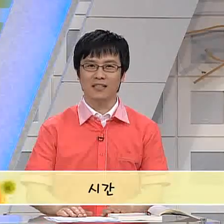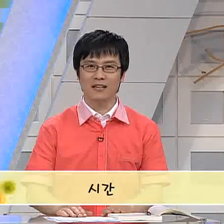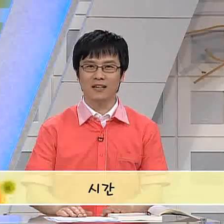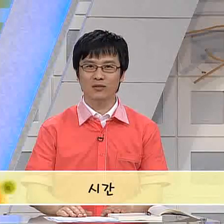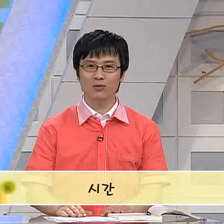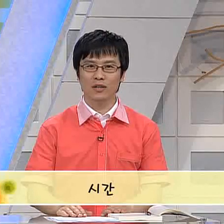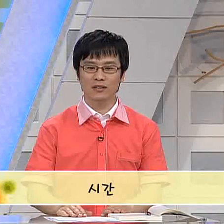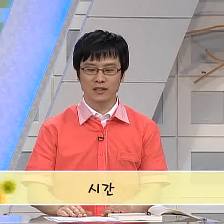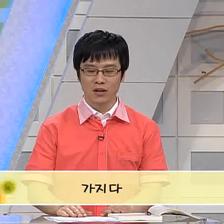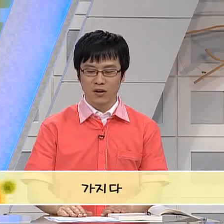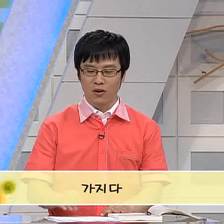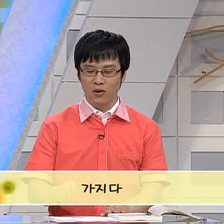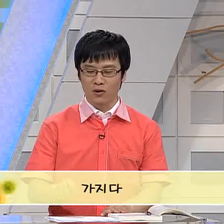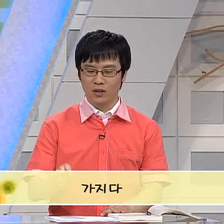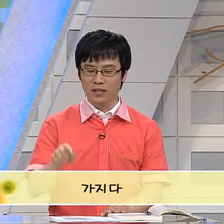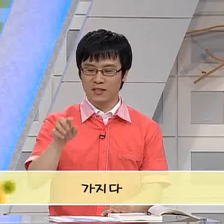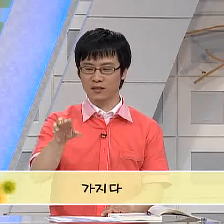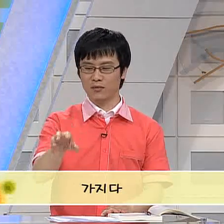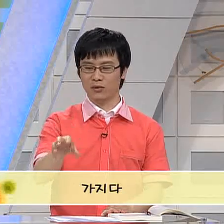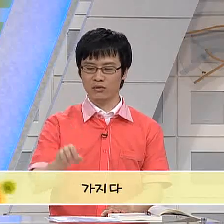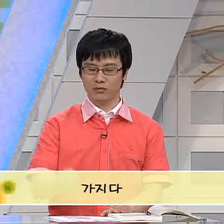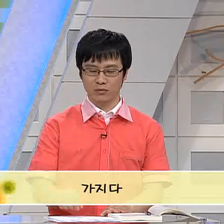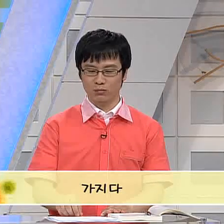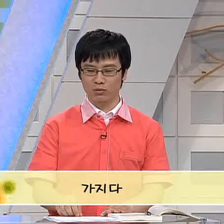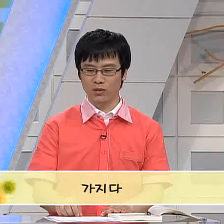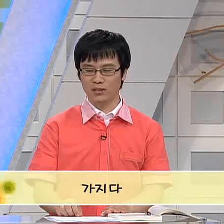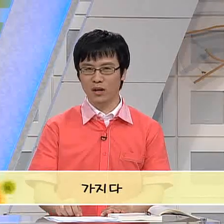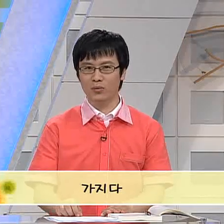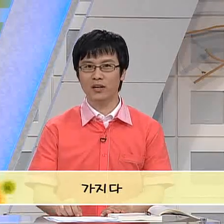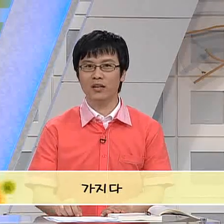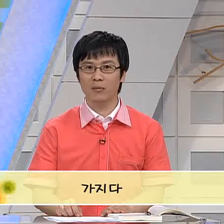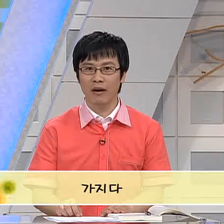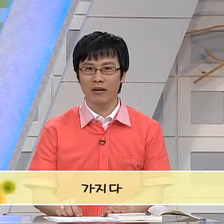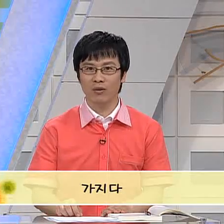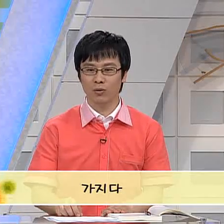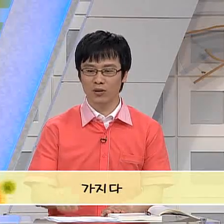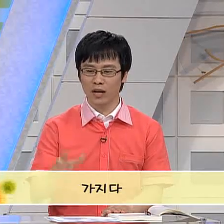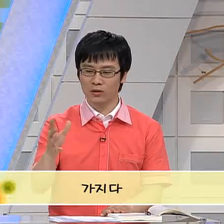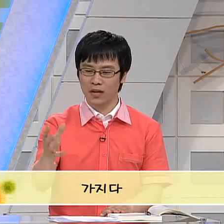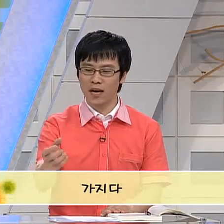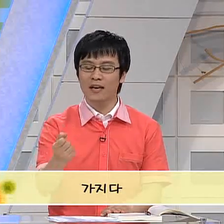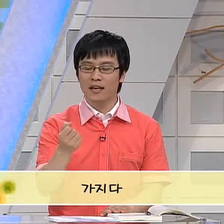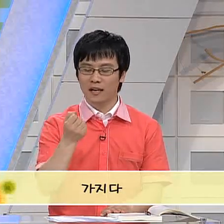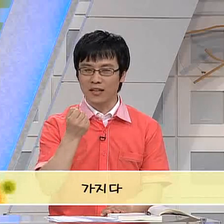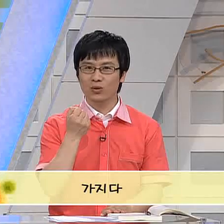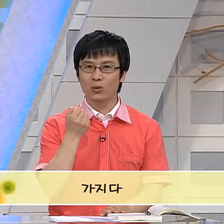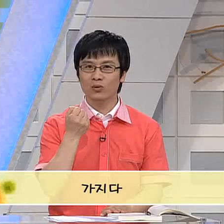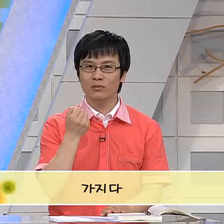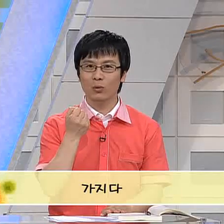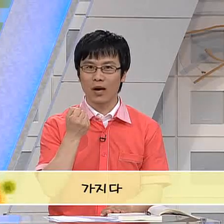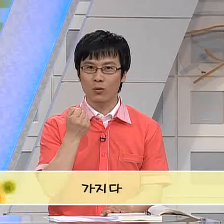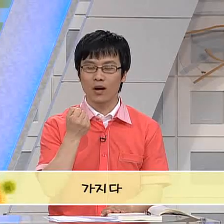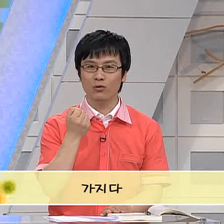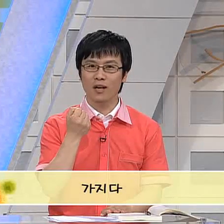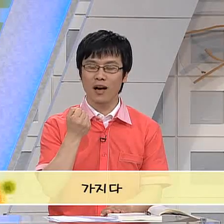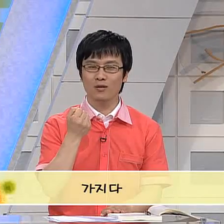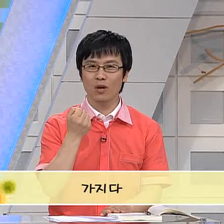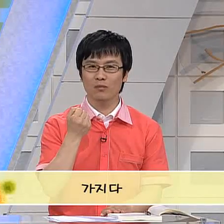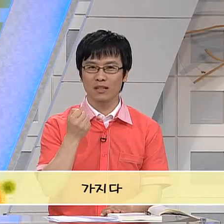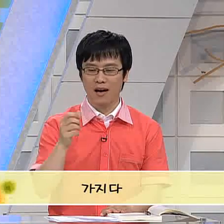가지다라는 수화는 여기에 지금 어떤 무건이 있다고 생각해봐요. 그거를 내가 이렇게 가지고 오는 모양과 유사한 수화입니다.